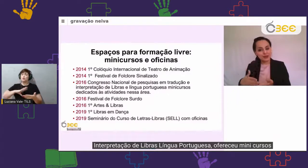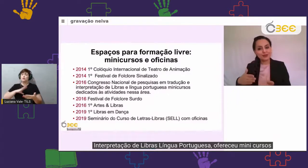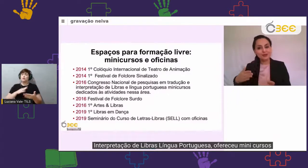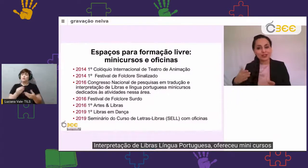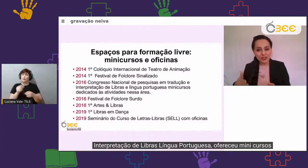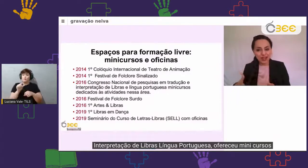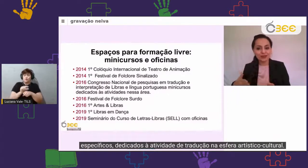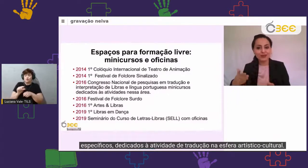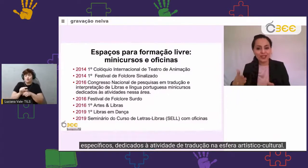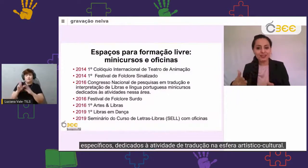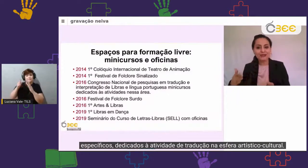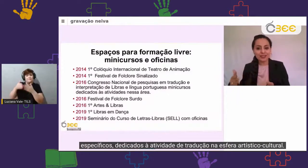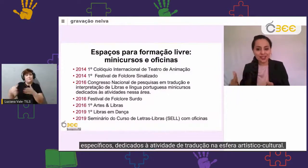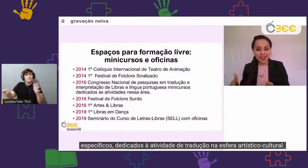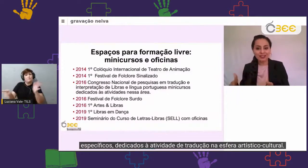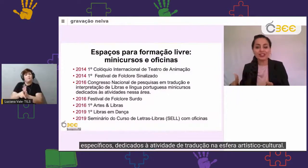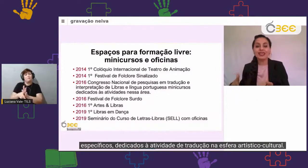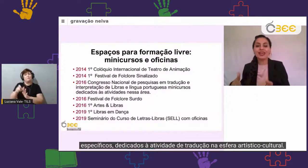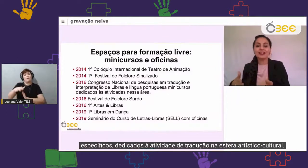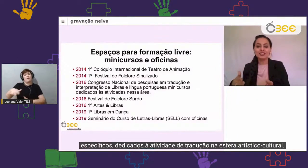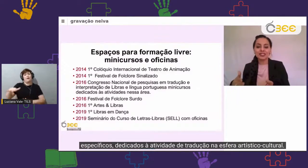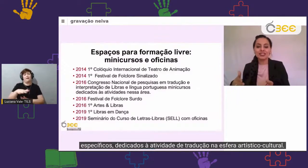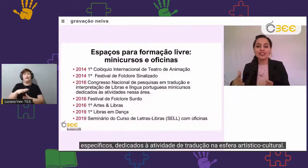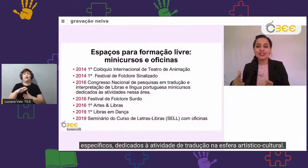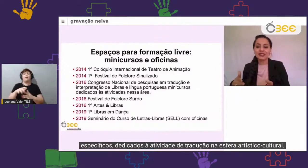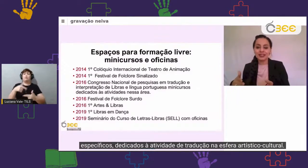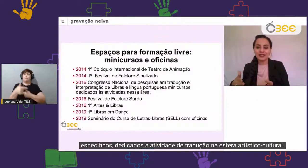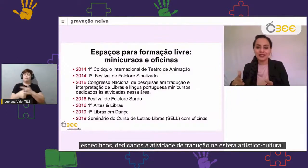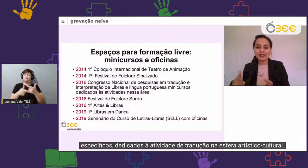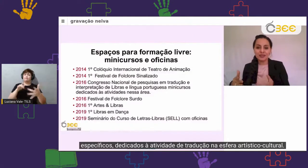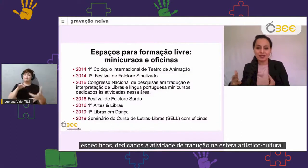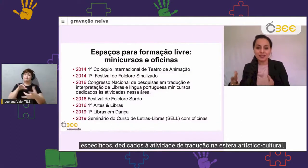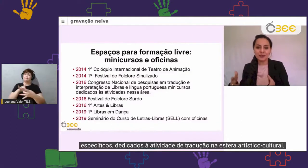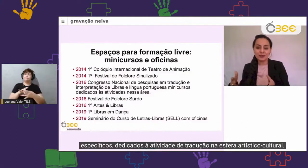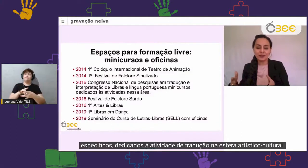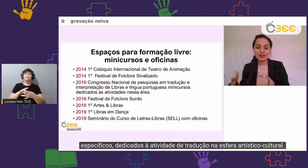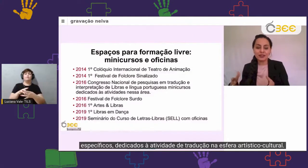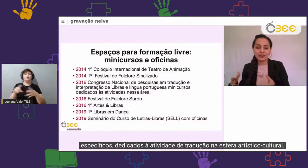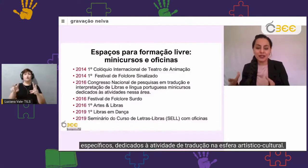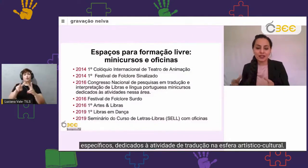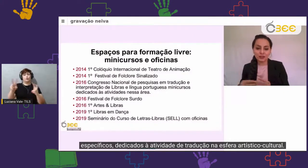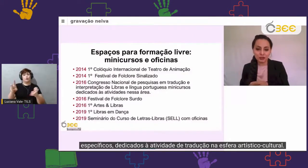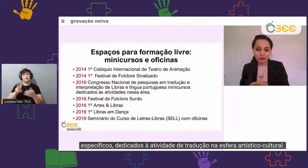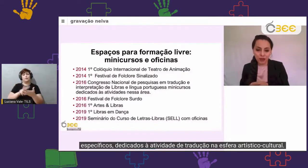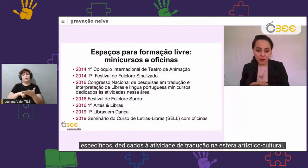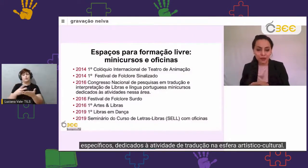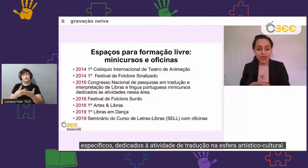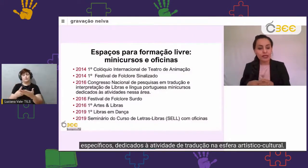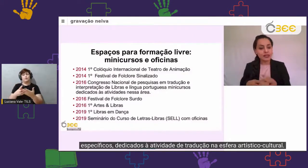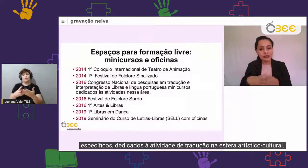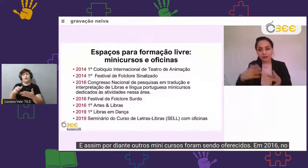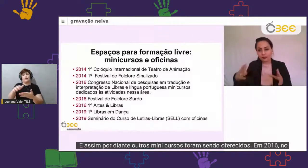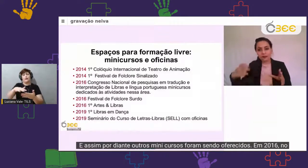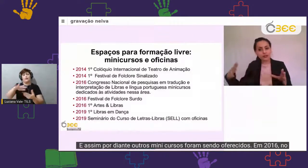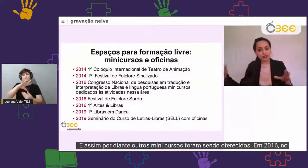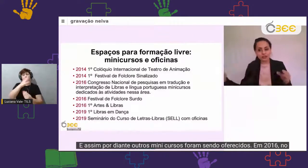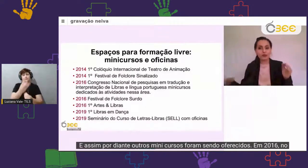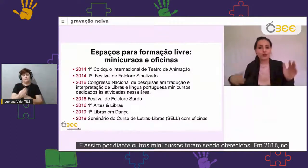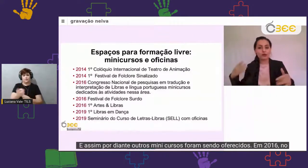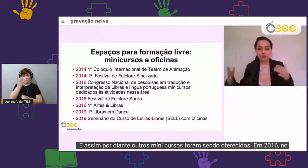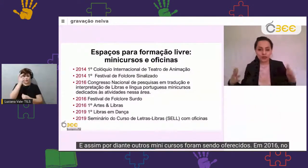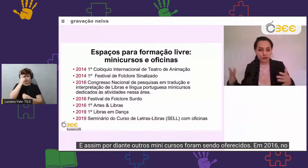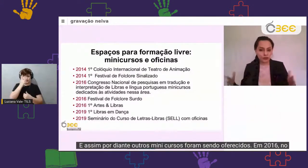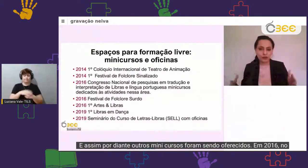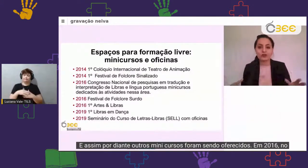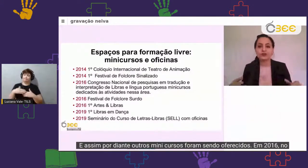minicursos específicos dedicados à atividade de tradução na esfera artístico-cultural. E aí, por